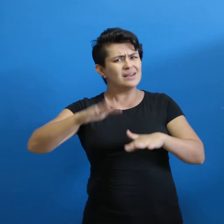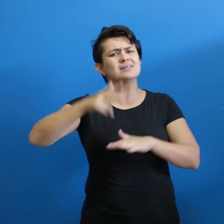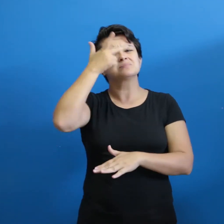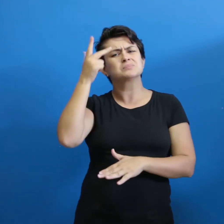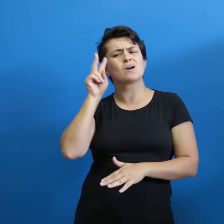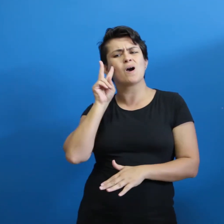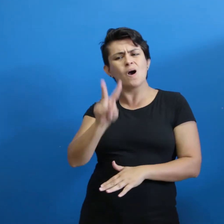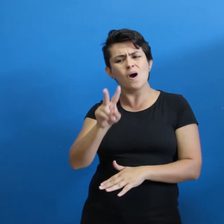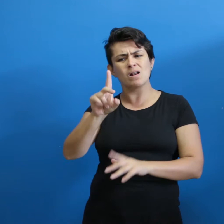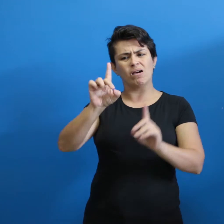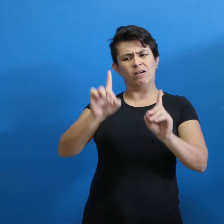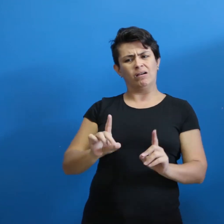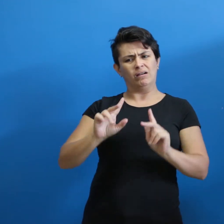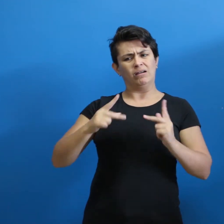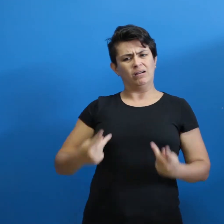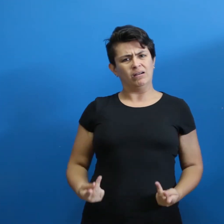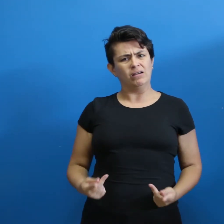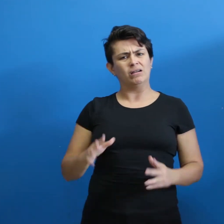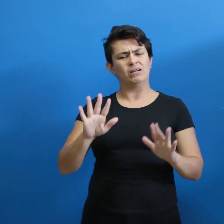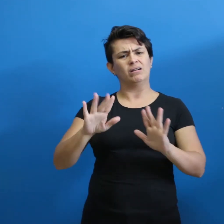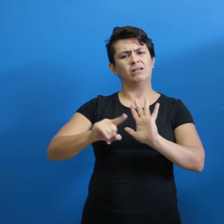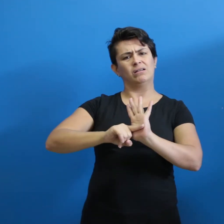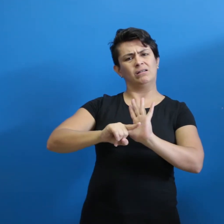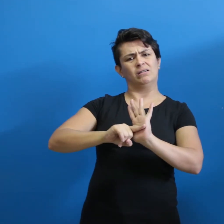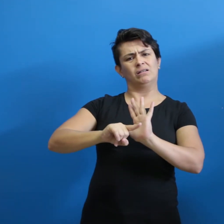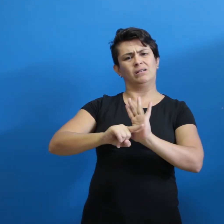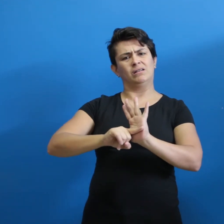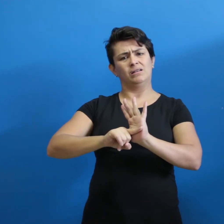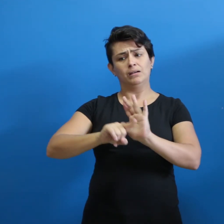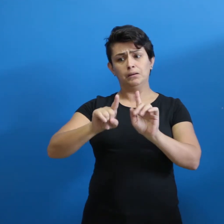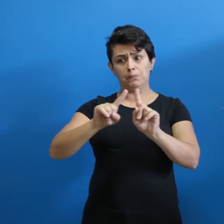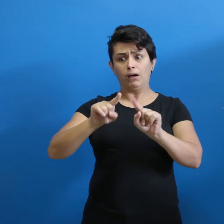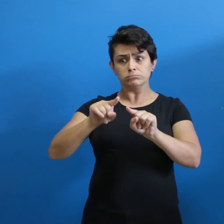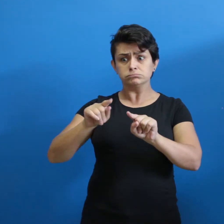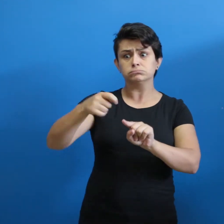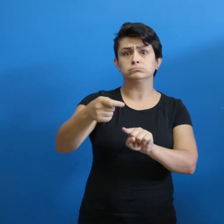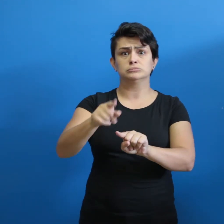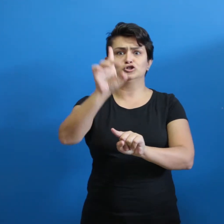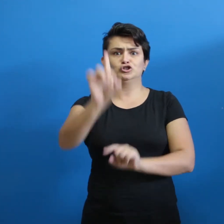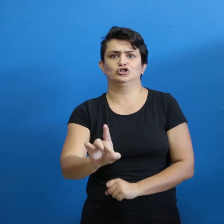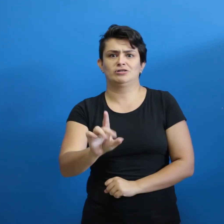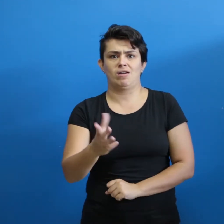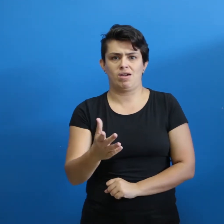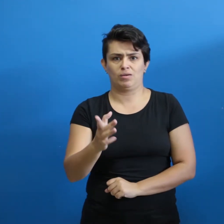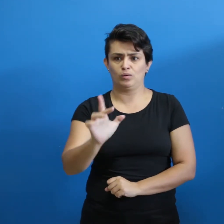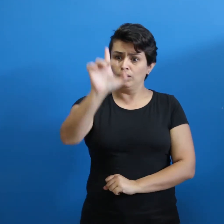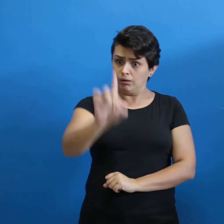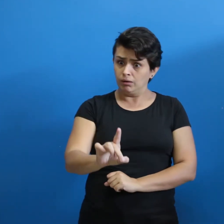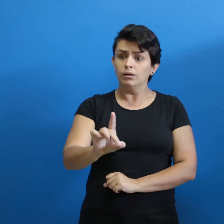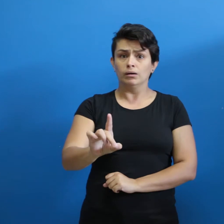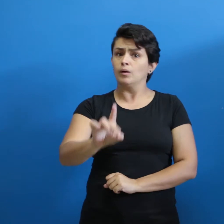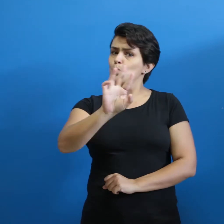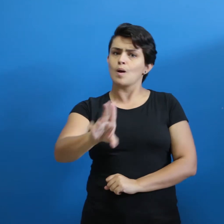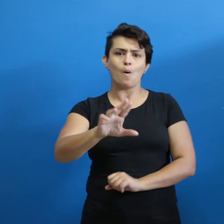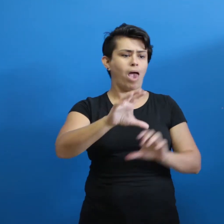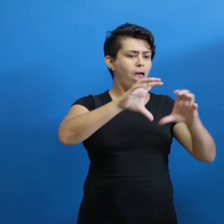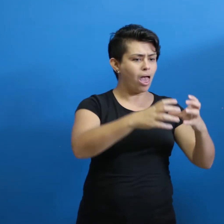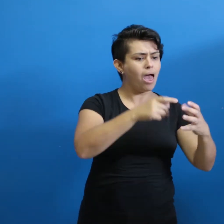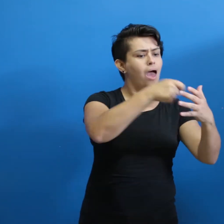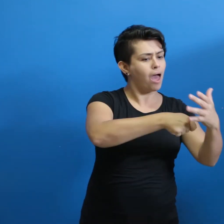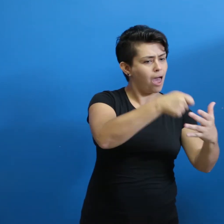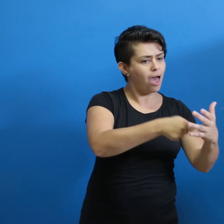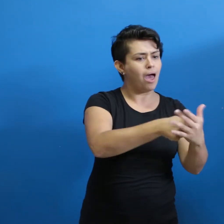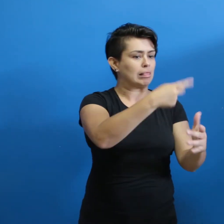os direitos humanos, né? Direitos humanos são direitos. Então, acho que é esse o sentido. Não é uma luta de grupos específicos.